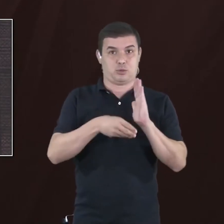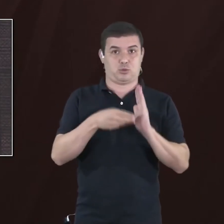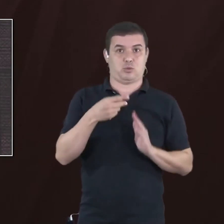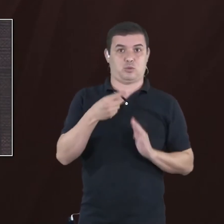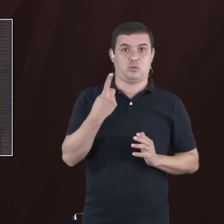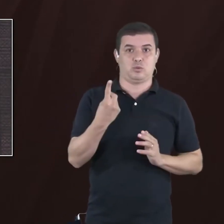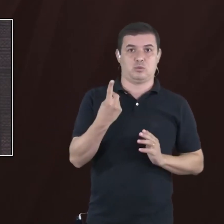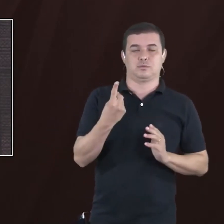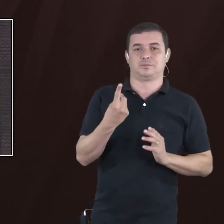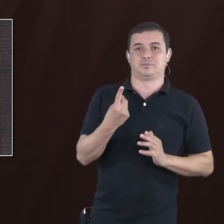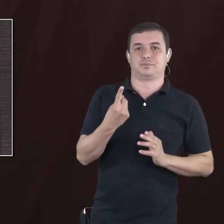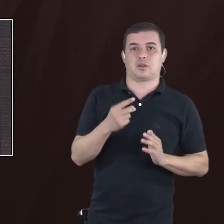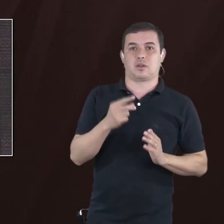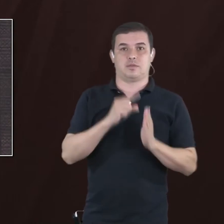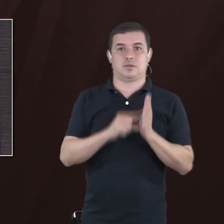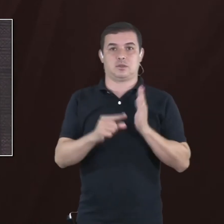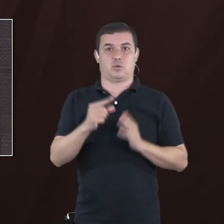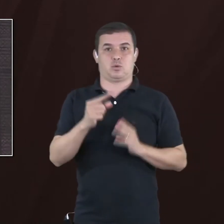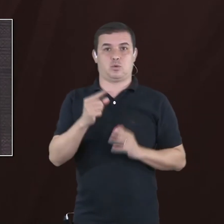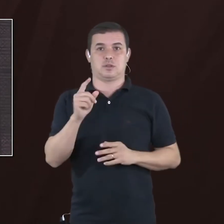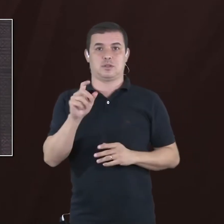versículo 15.